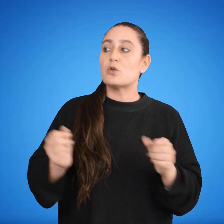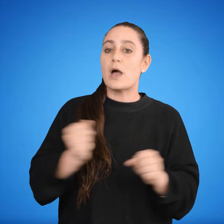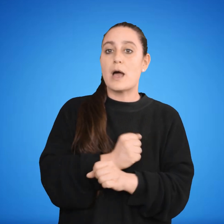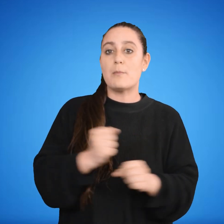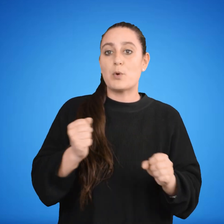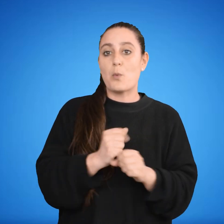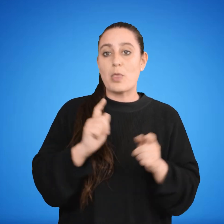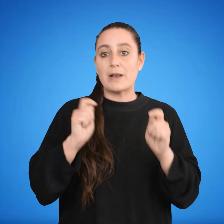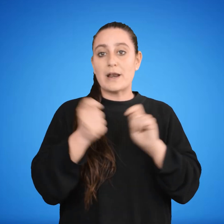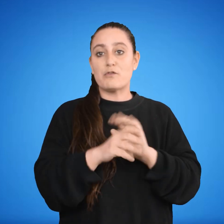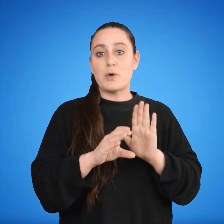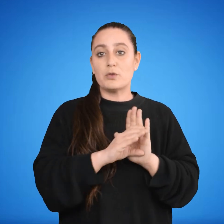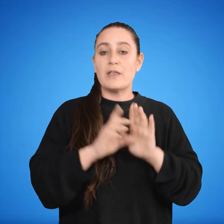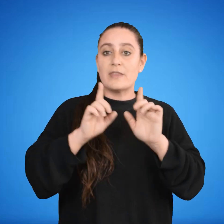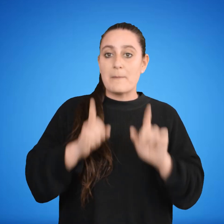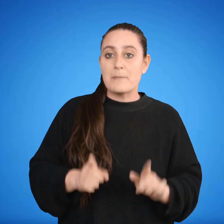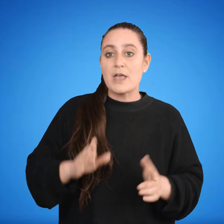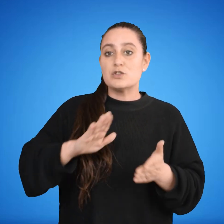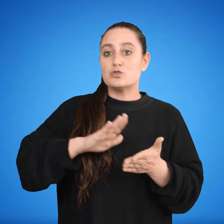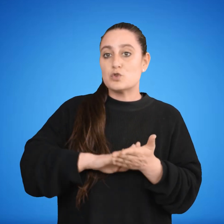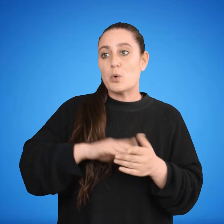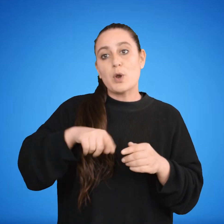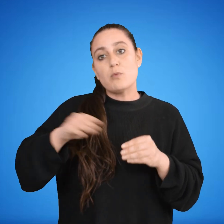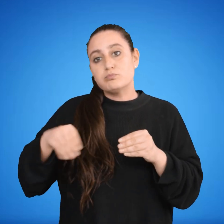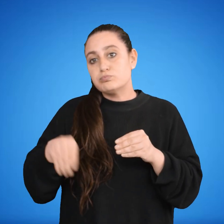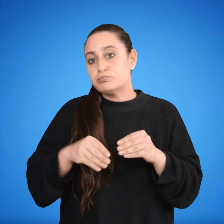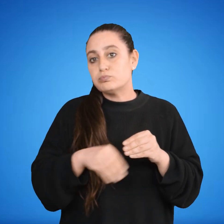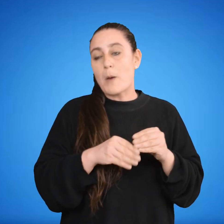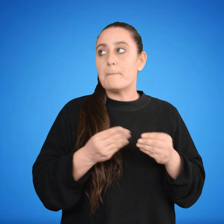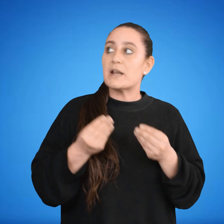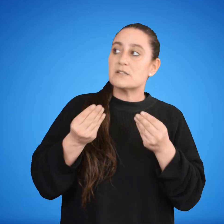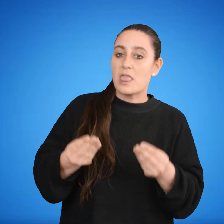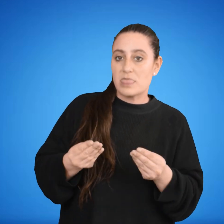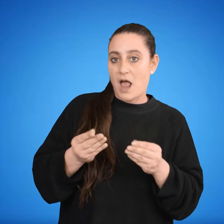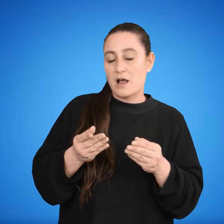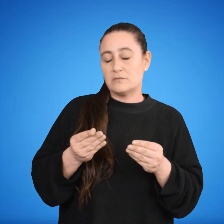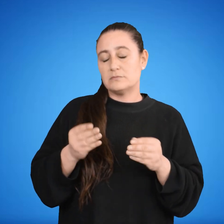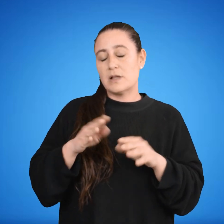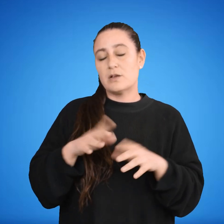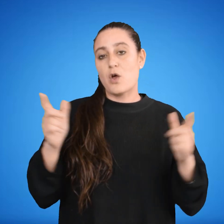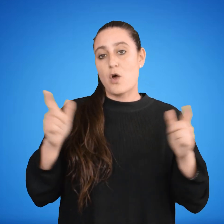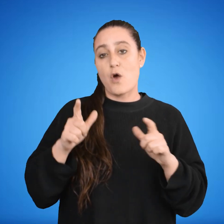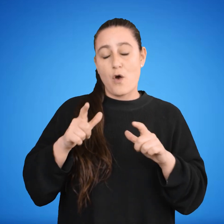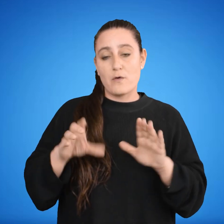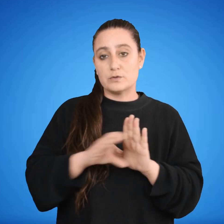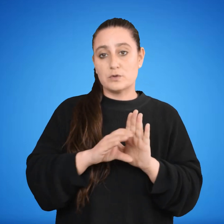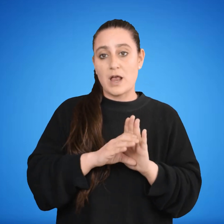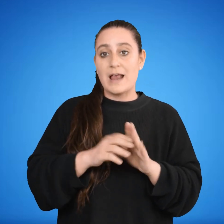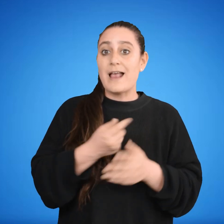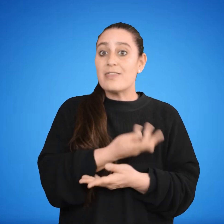reforma, así como sobre las demás que puedan presentarse ante la Convención. El número de convencionales será doble del